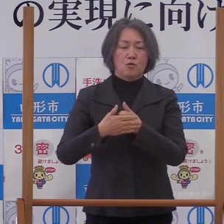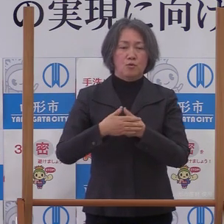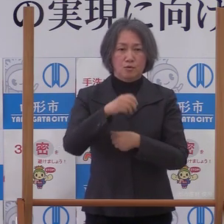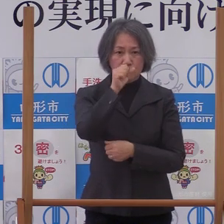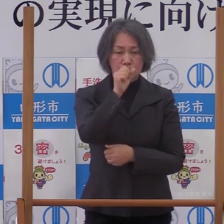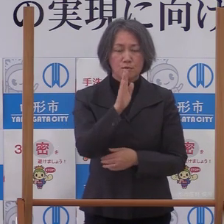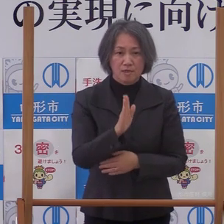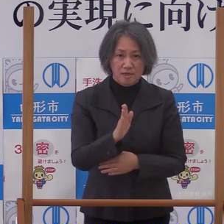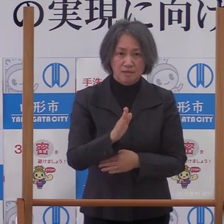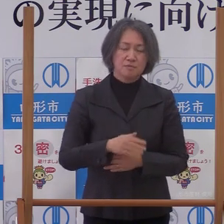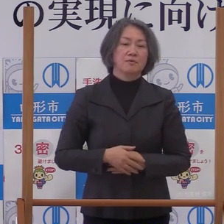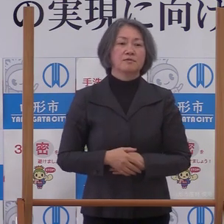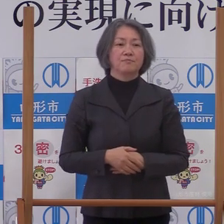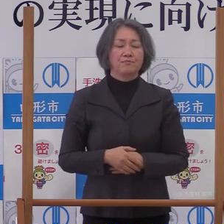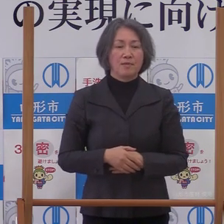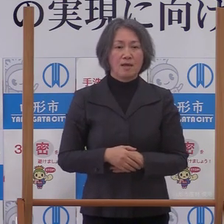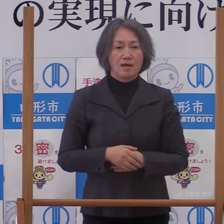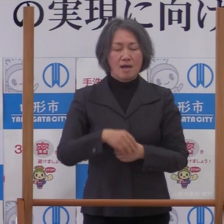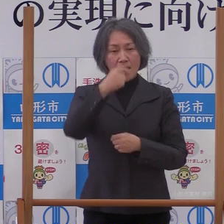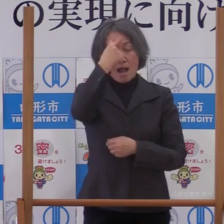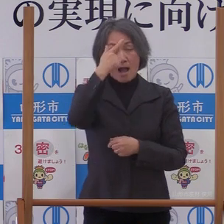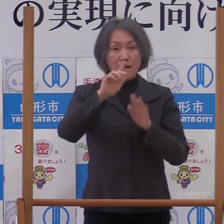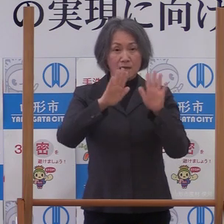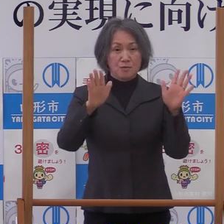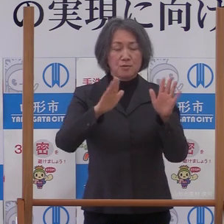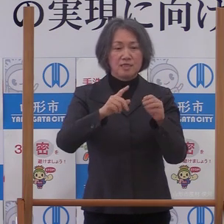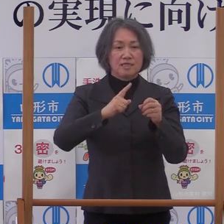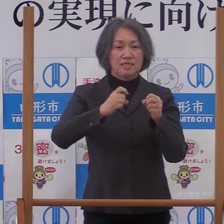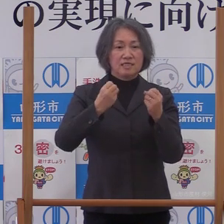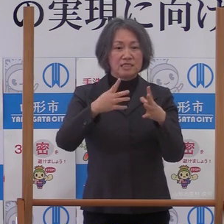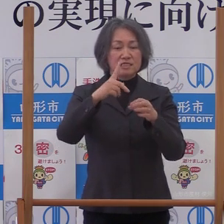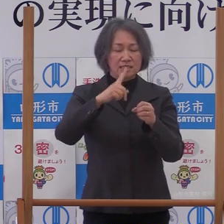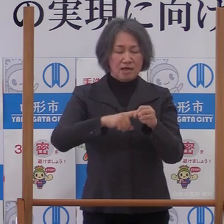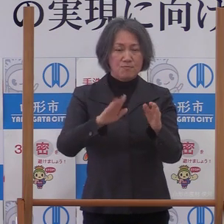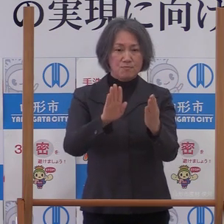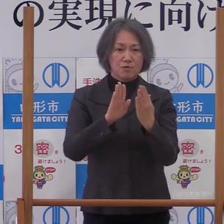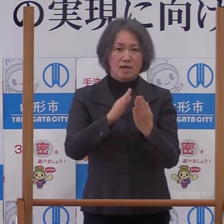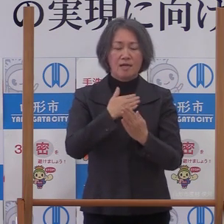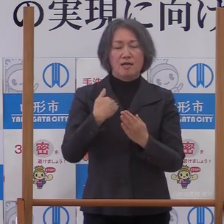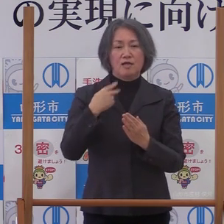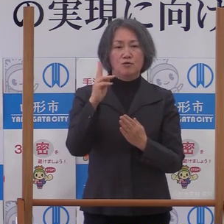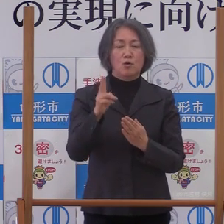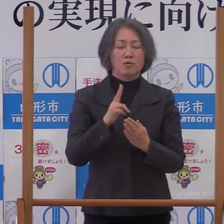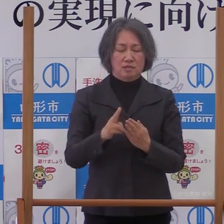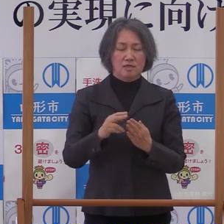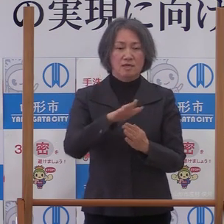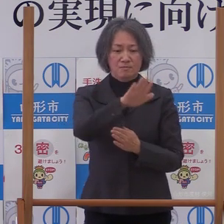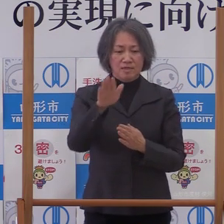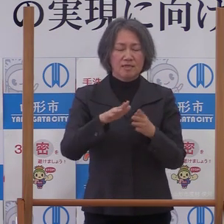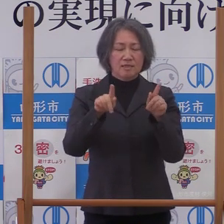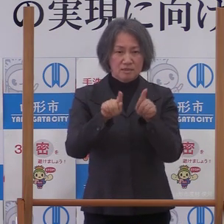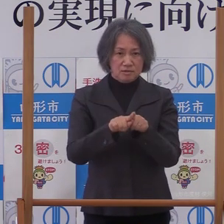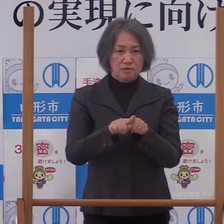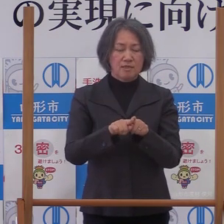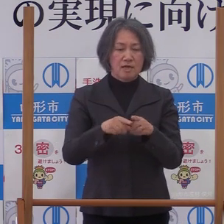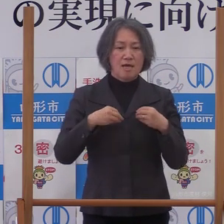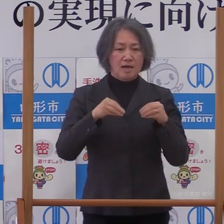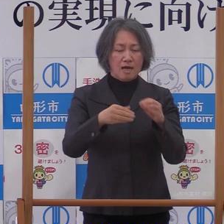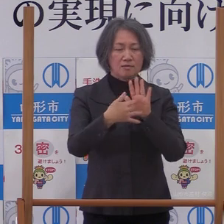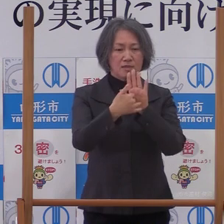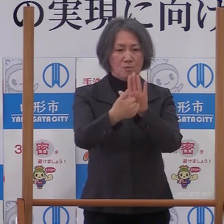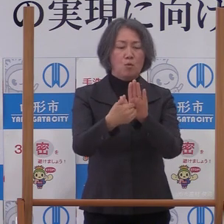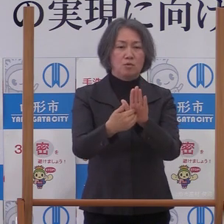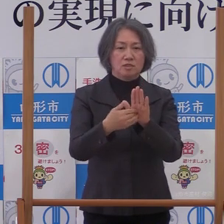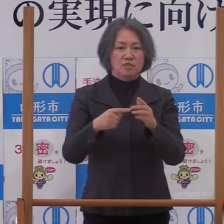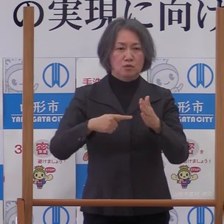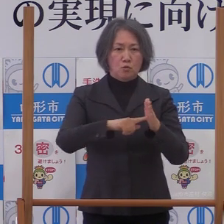ます。明るい新年を迎えられるよう、市民一丸となって新型コロナウイルスの感染拡大防止に努めてま